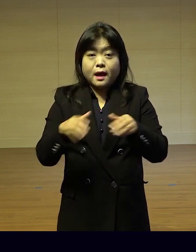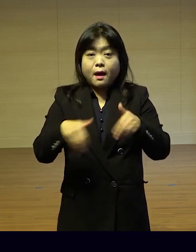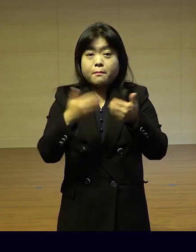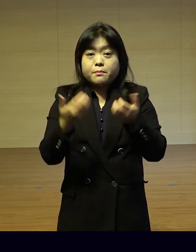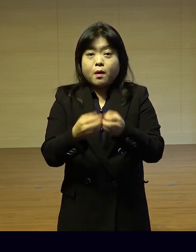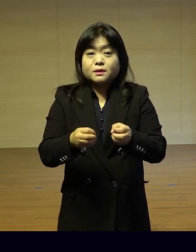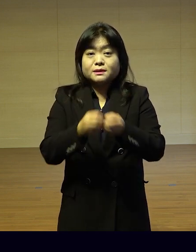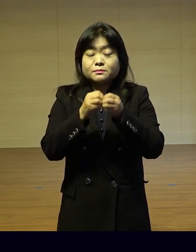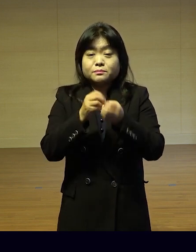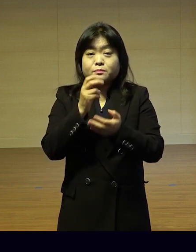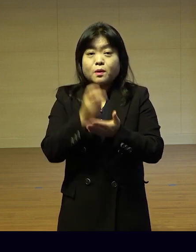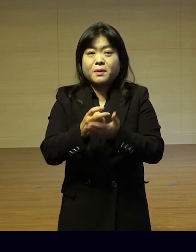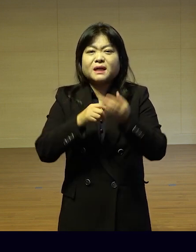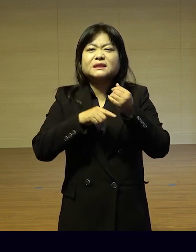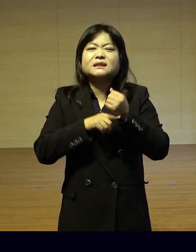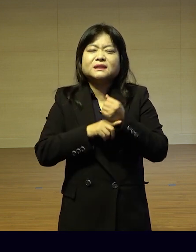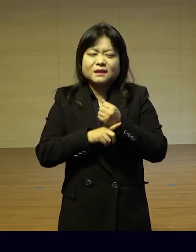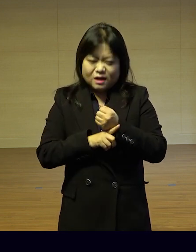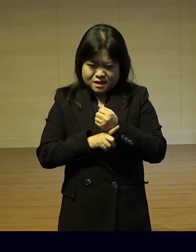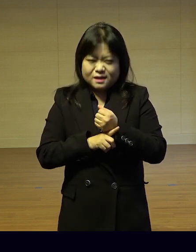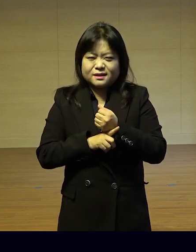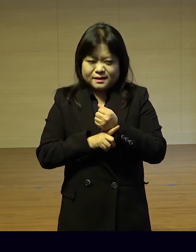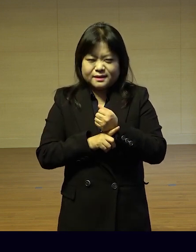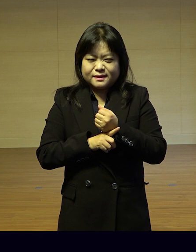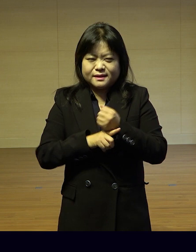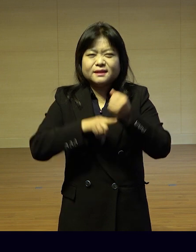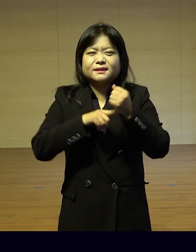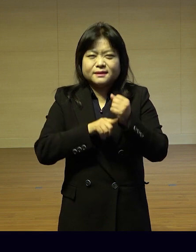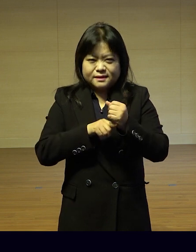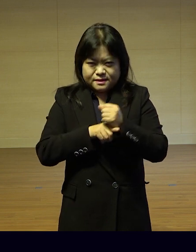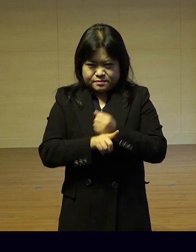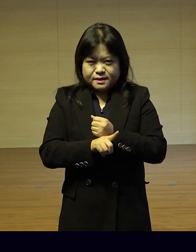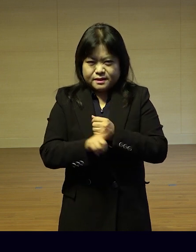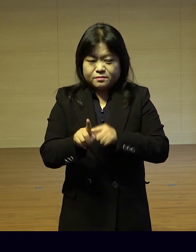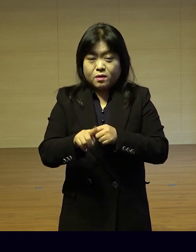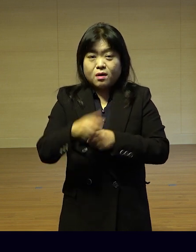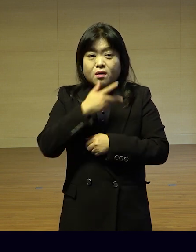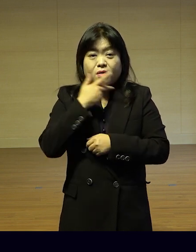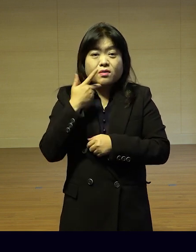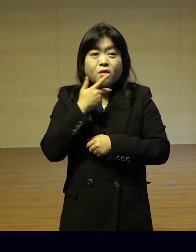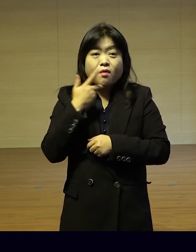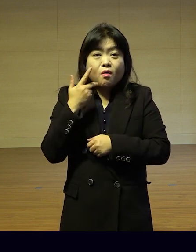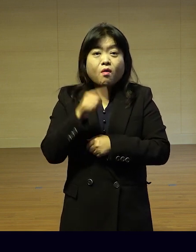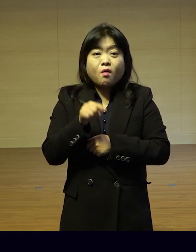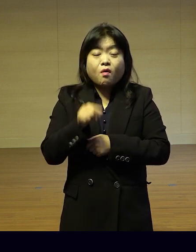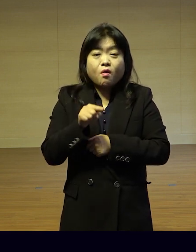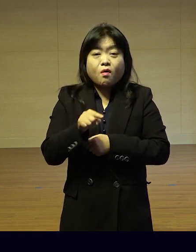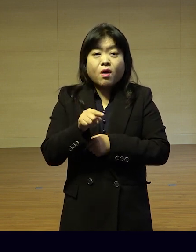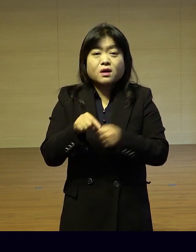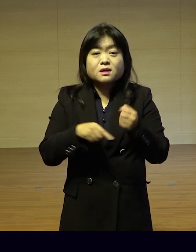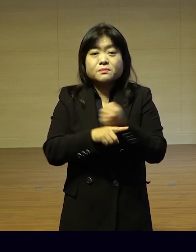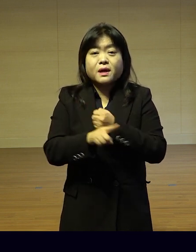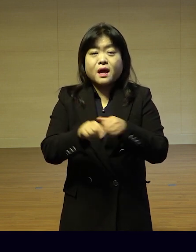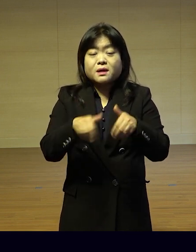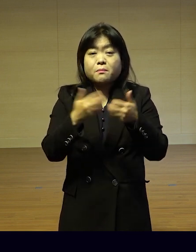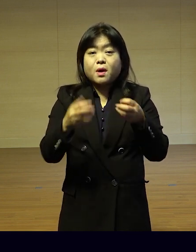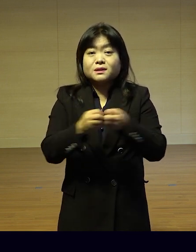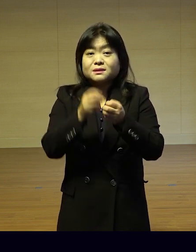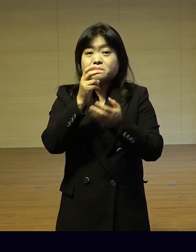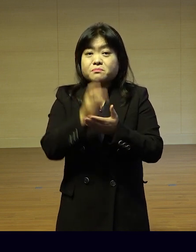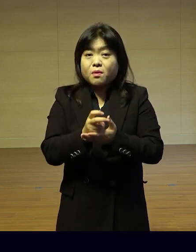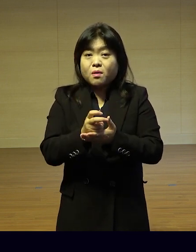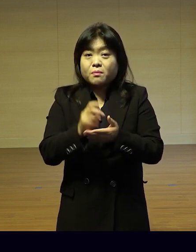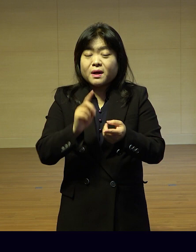변증법의 어휘. 이 영어로 다이알렉틱이나 독일어의 디알렉틱이라고 하는 것은 히라버의